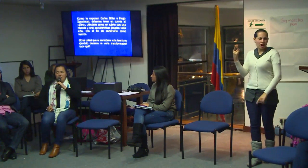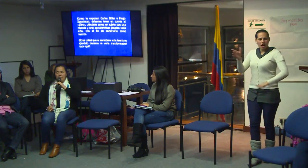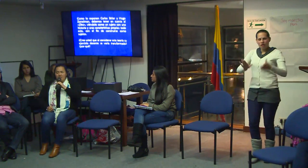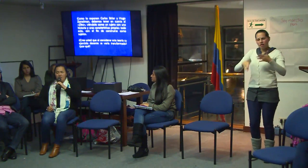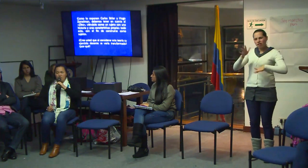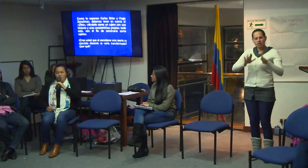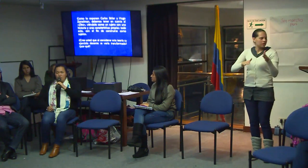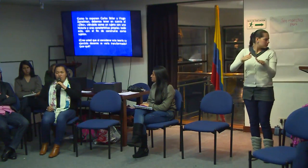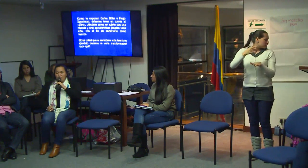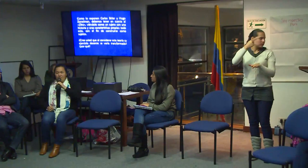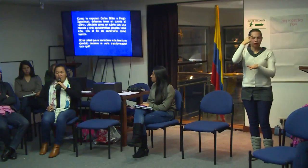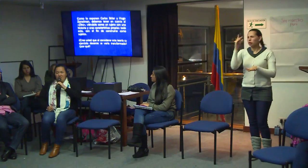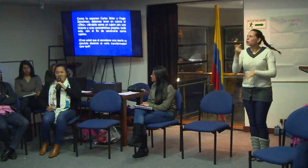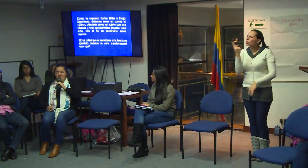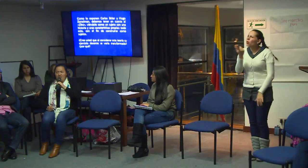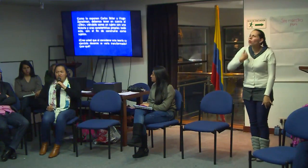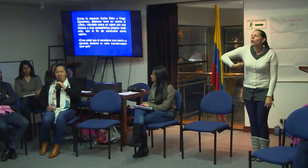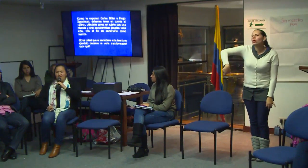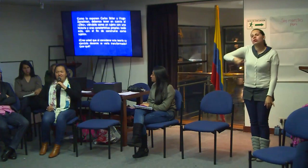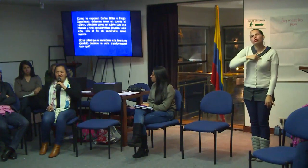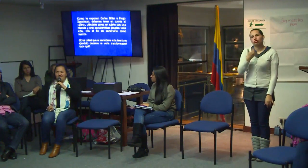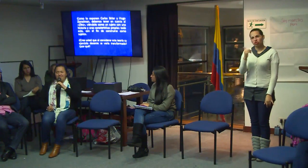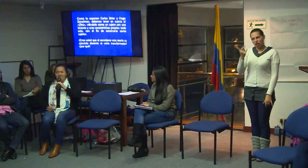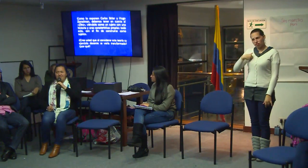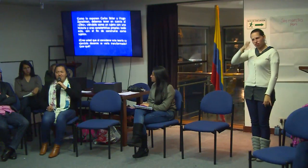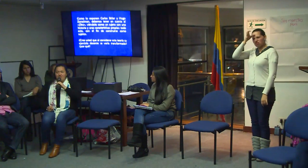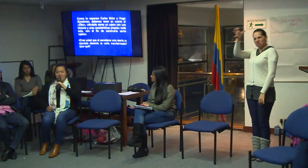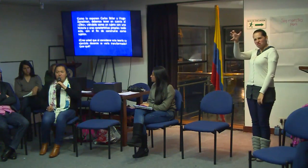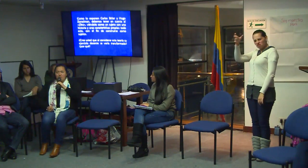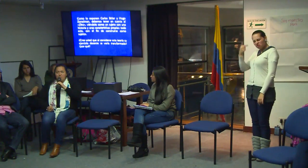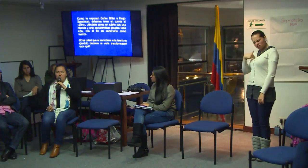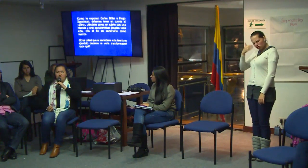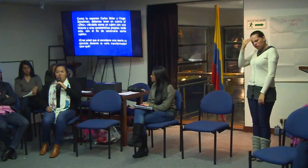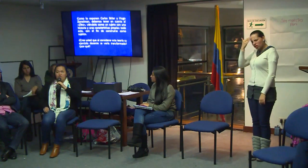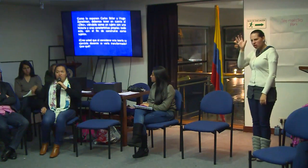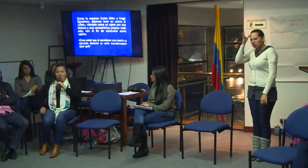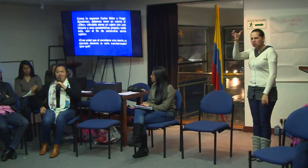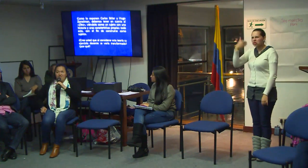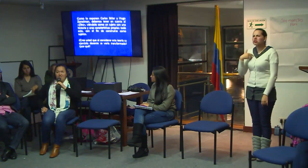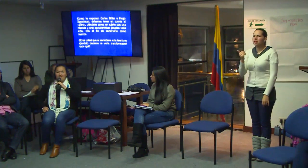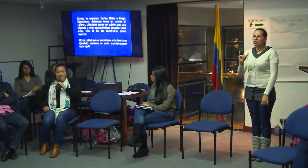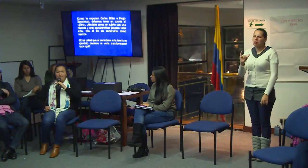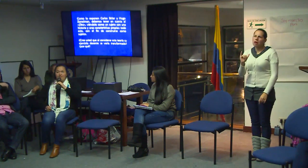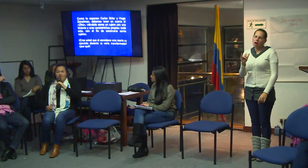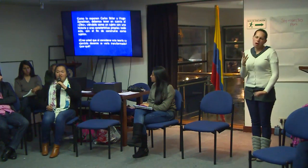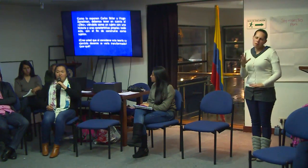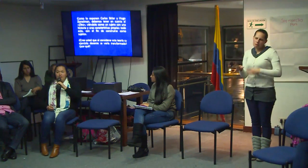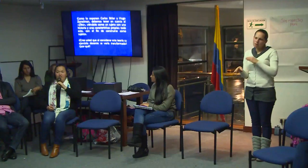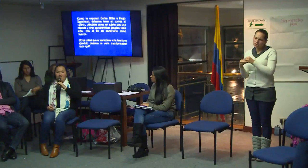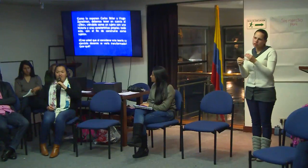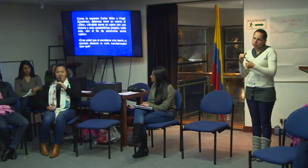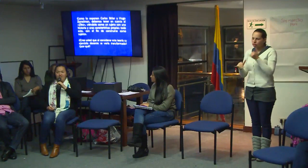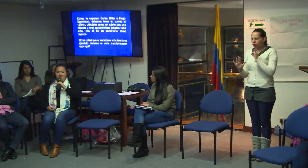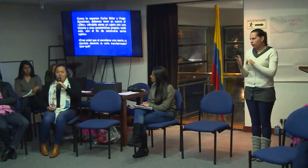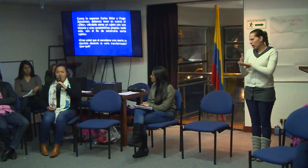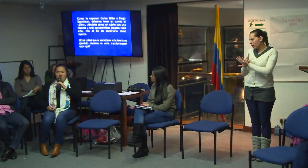que solamente nosotros tenemos la verdad. Y pues por último, antes de pasar la